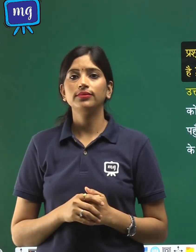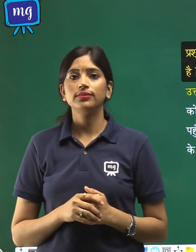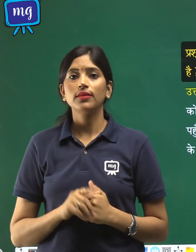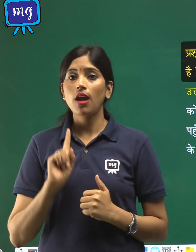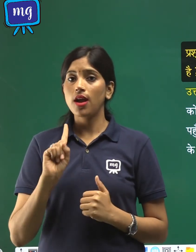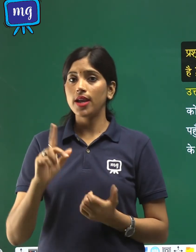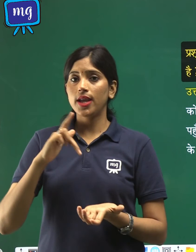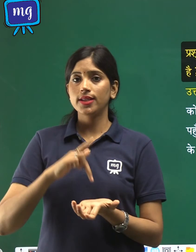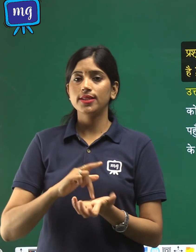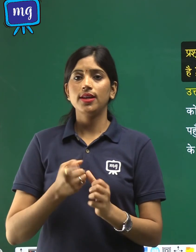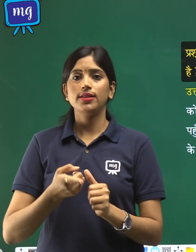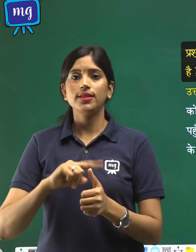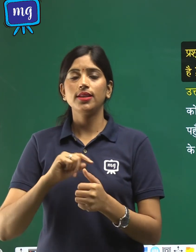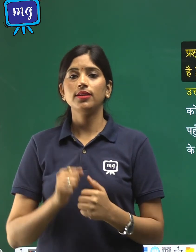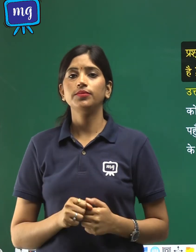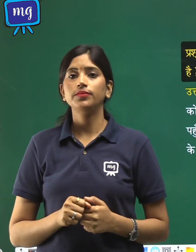एक स्थान से